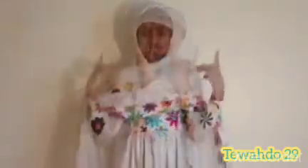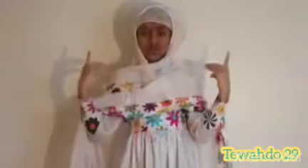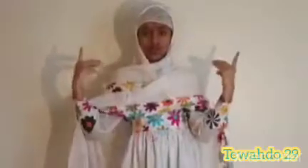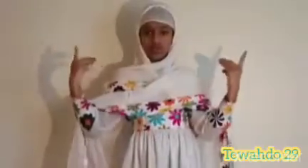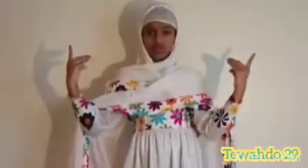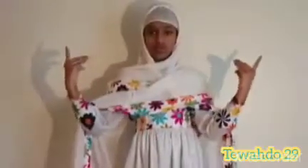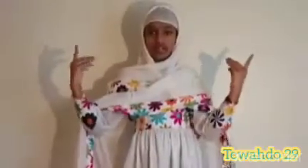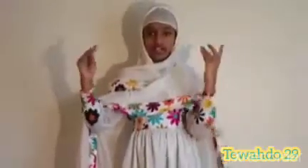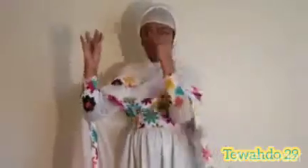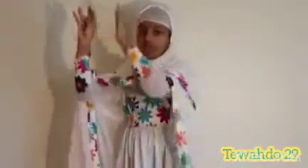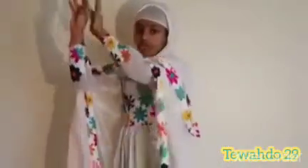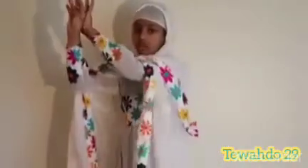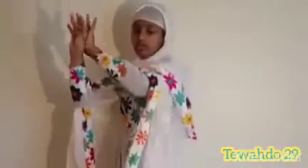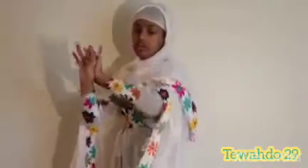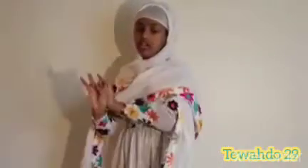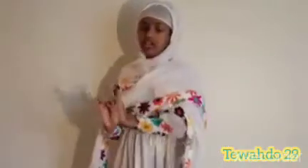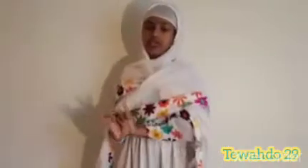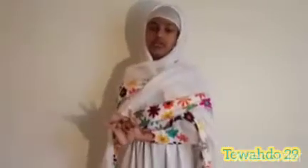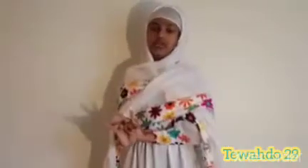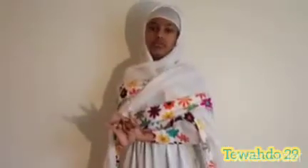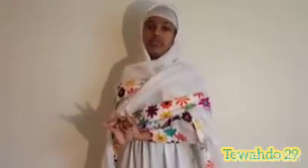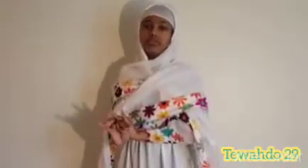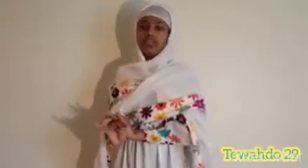በኢየሩሳሌም ኪሩቤል መንበሩን